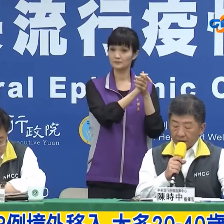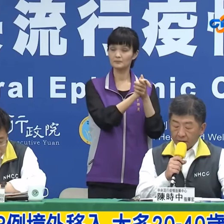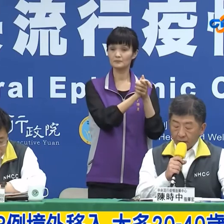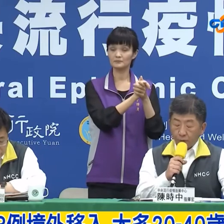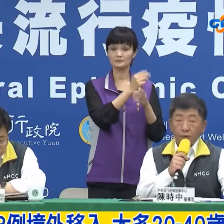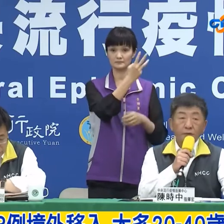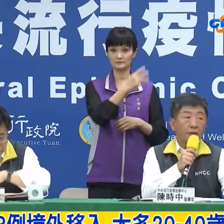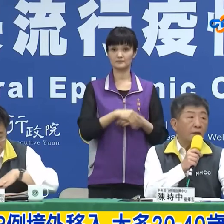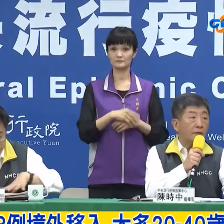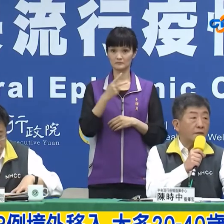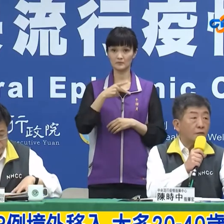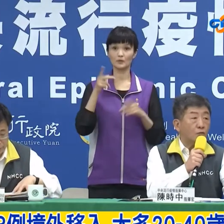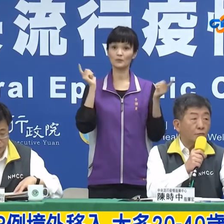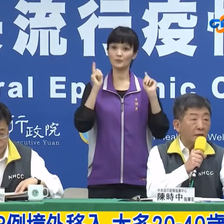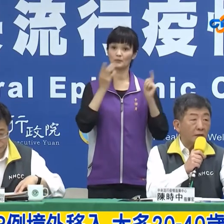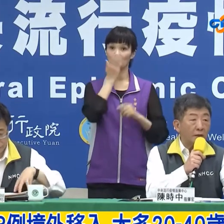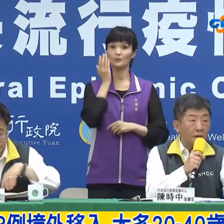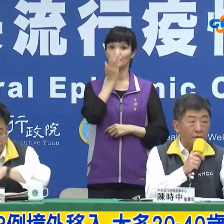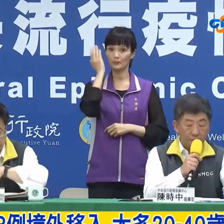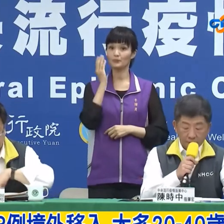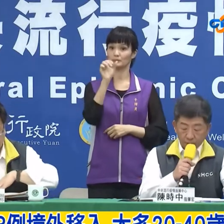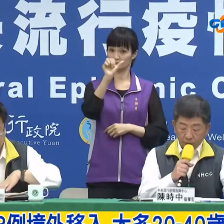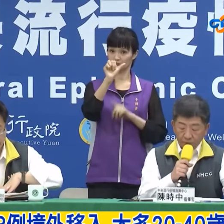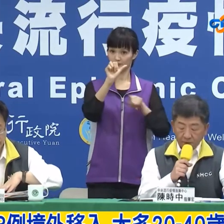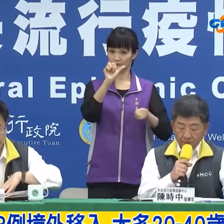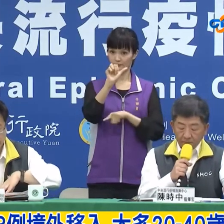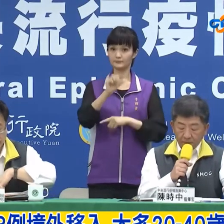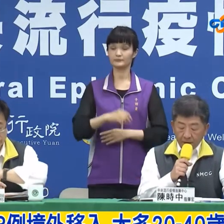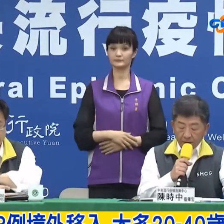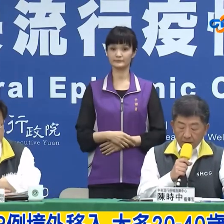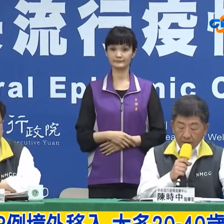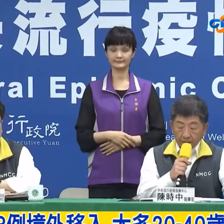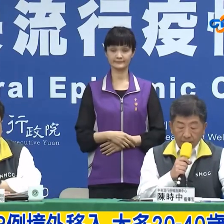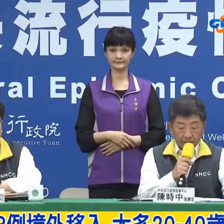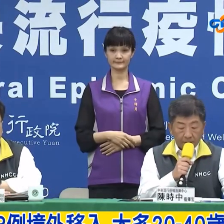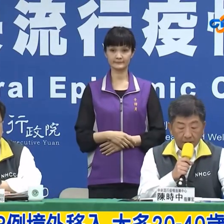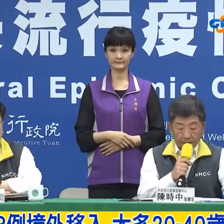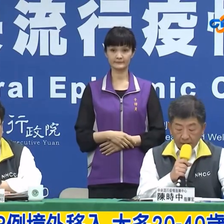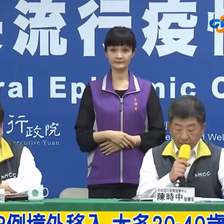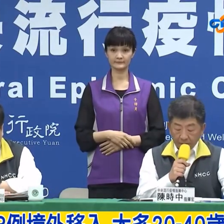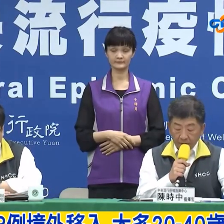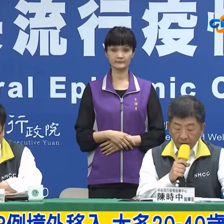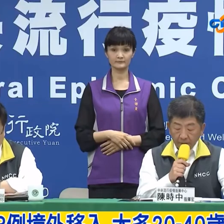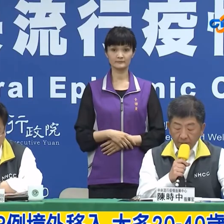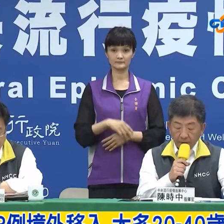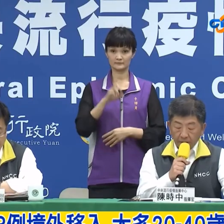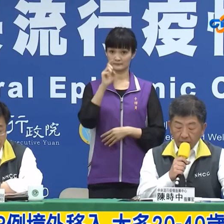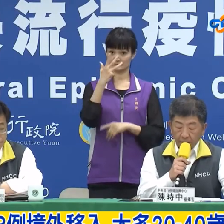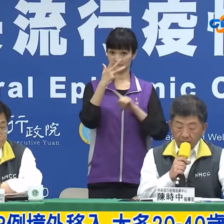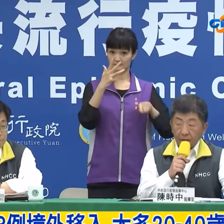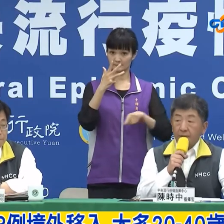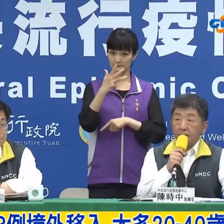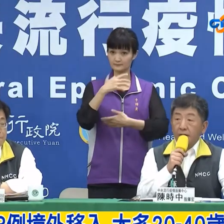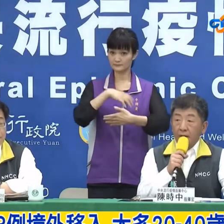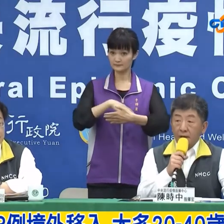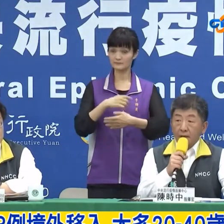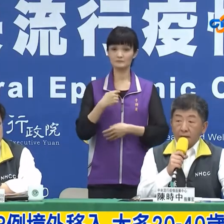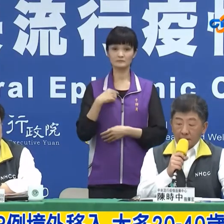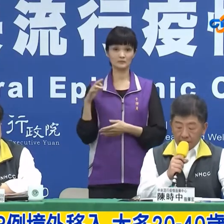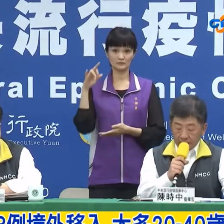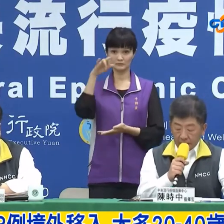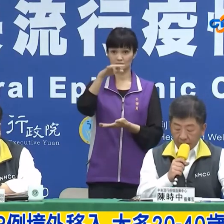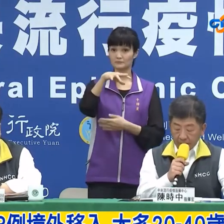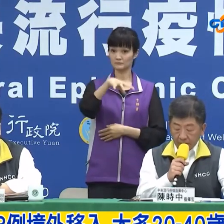3名，那旅游的哈，哦，是5名，哈，哦，旅游是5名。那这里面大概18名里面哈，哦，我们在机